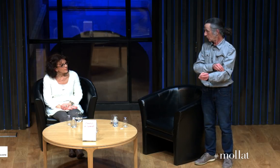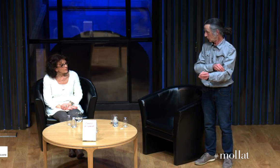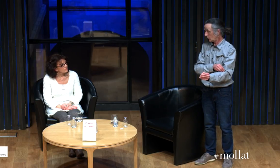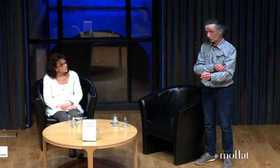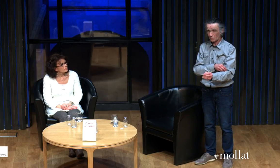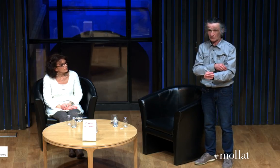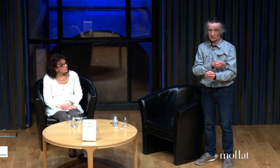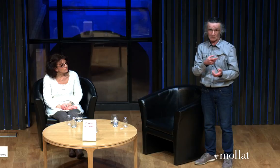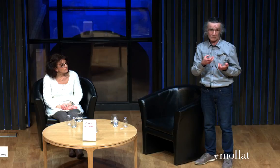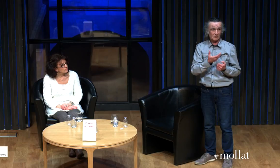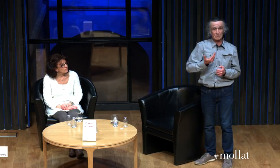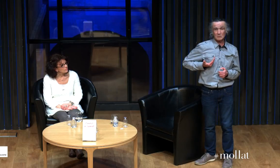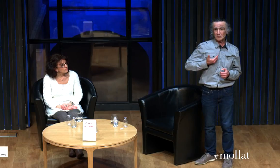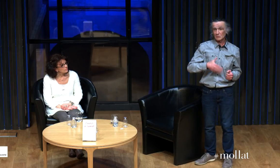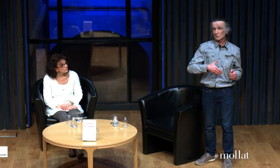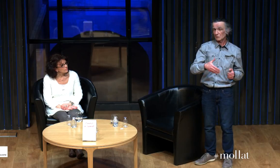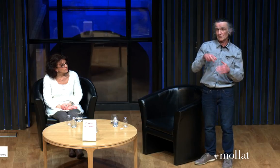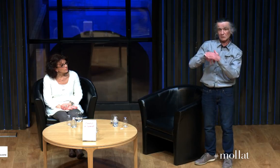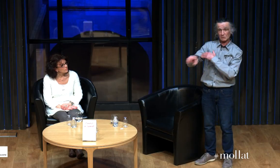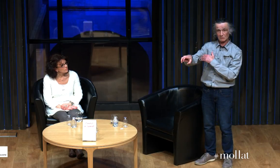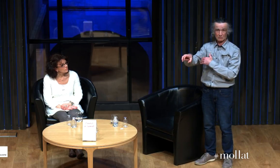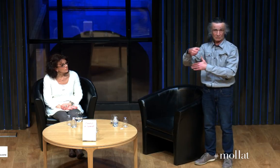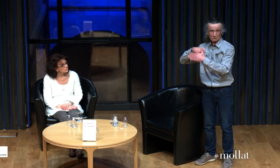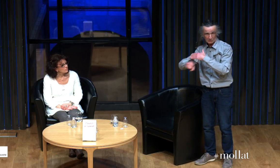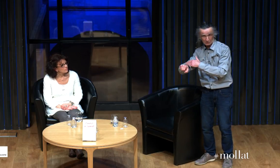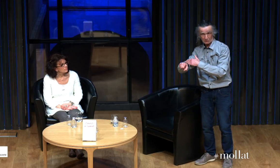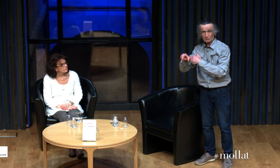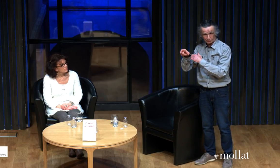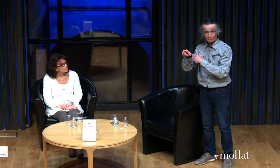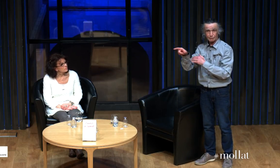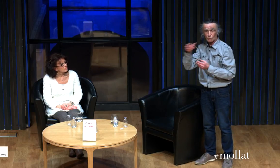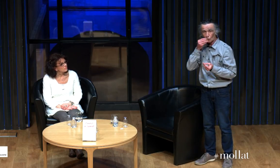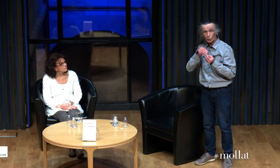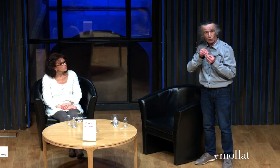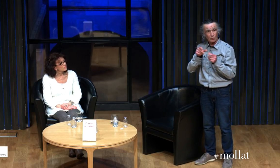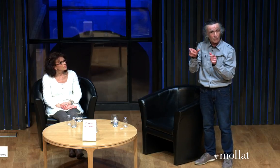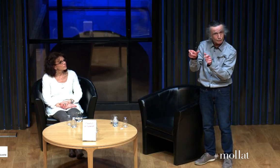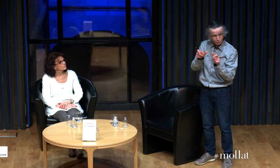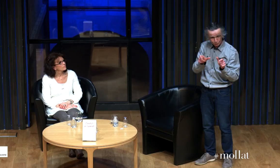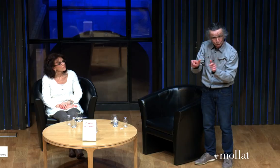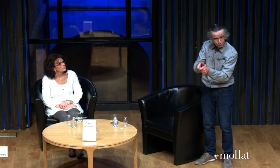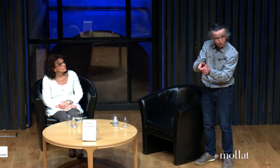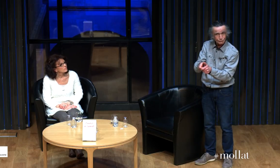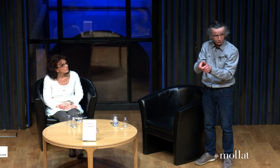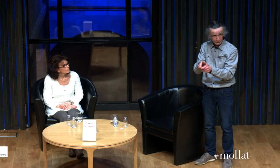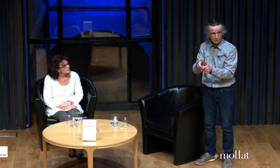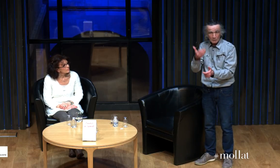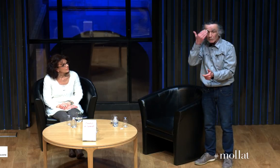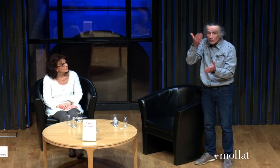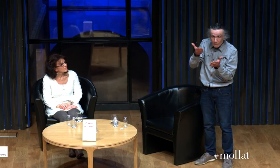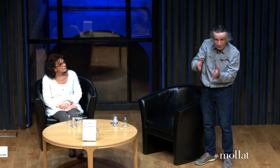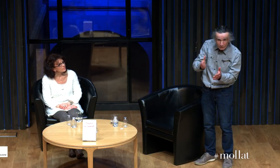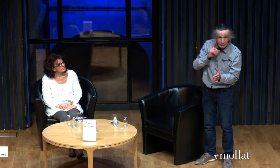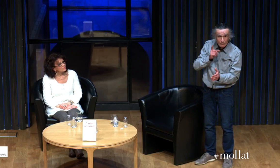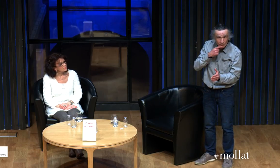a créé la loi sur avec le dépistage précoce au sein des maternités, un dépistage systématique de